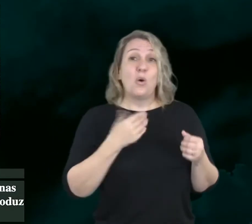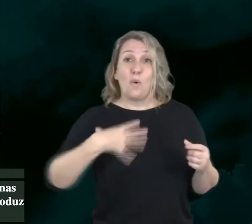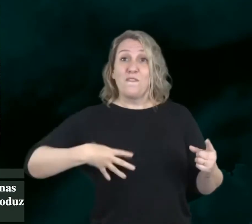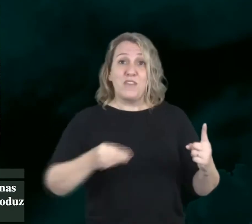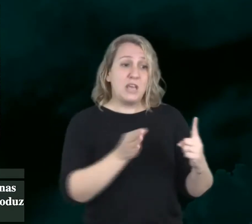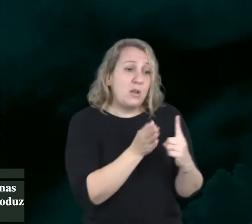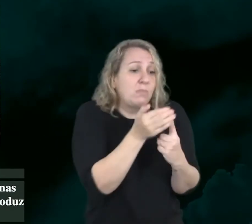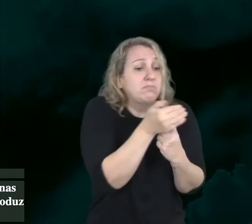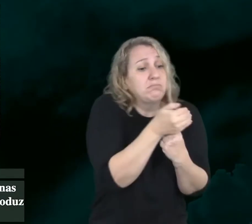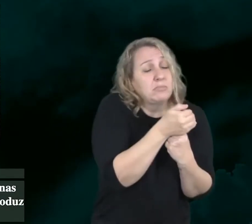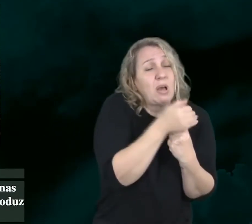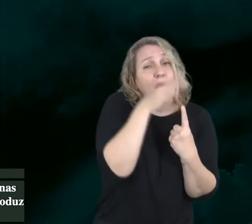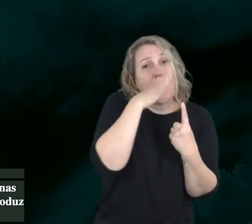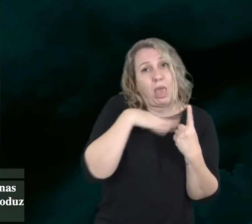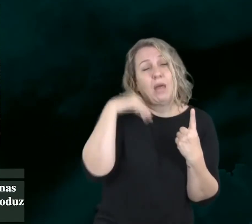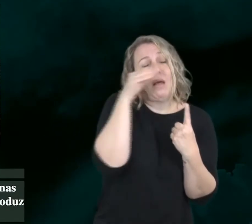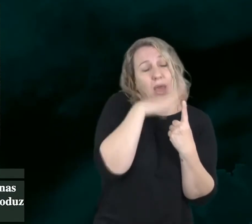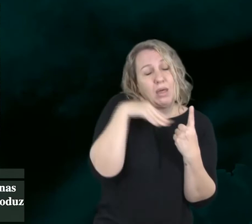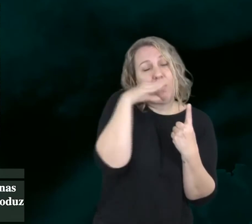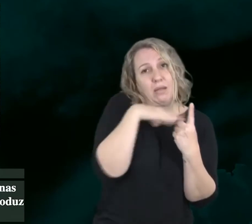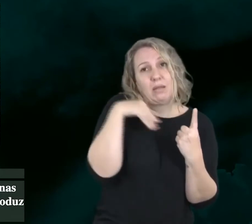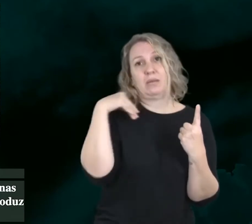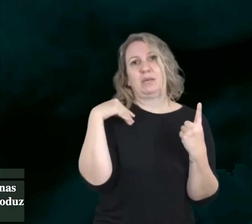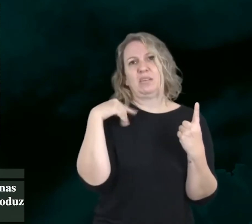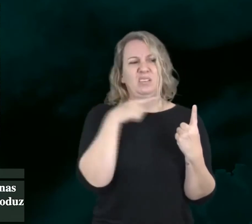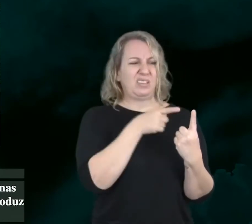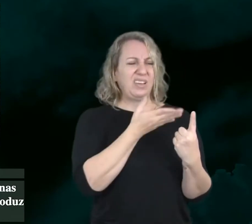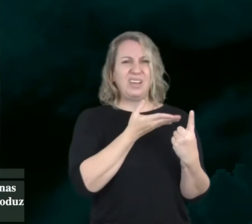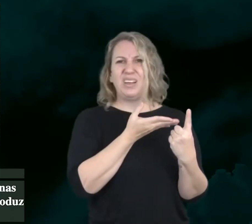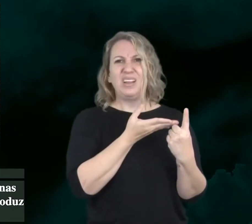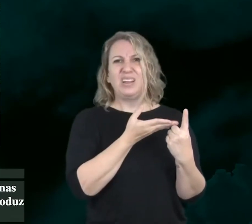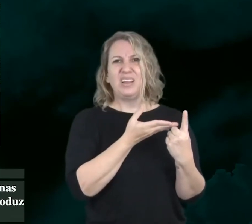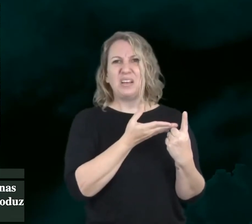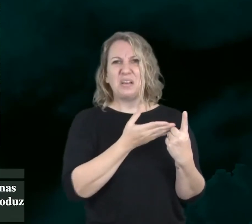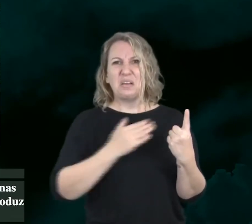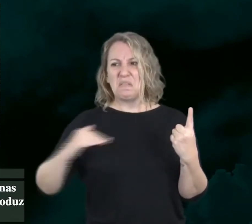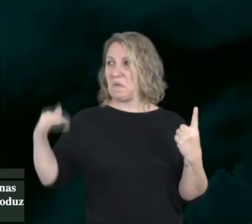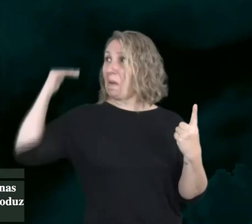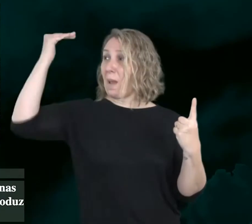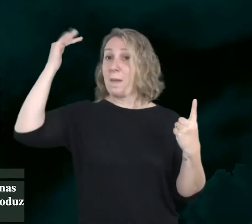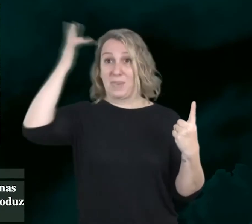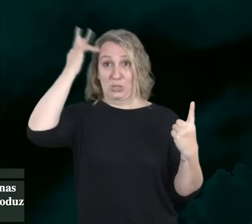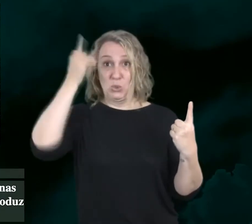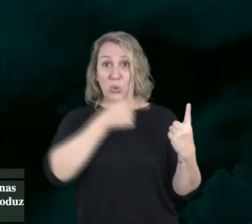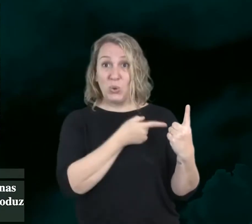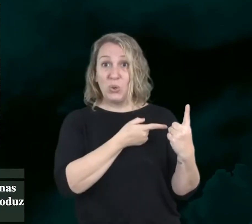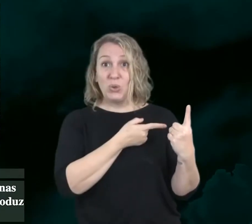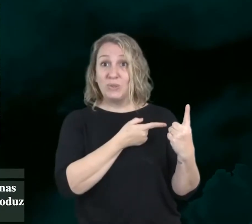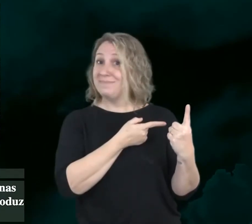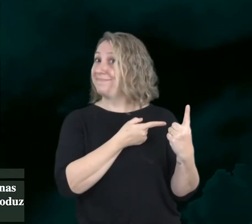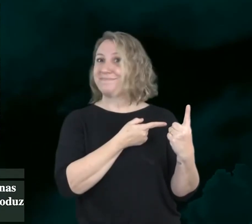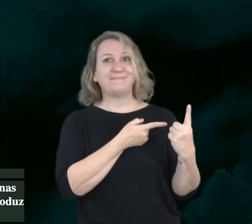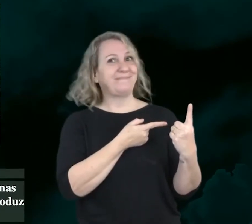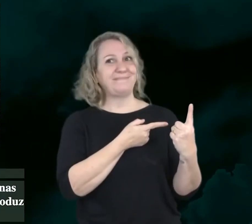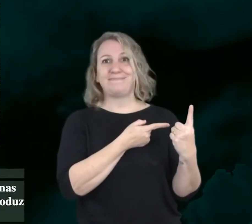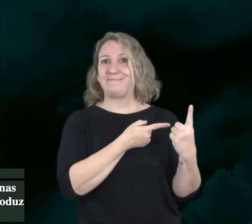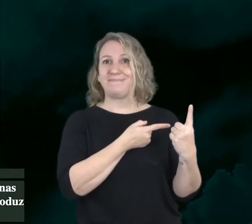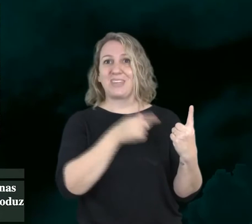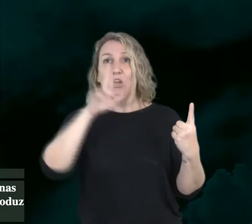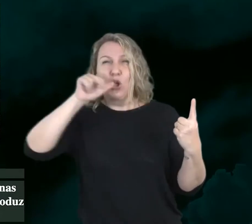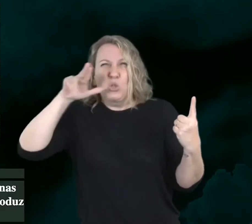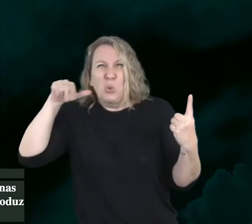filhos. Esses filhos, meus queridos irmãos, não vão crescer com perseverança, não serão